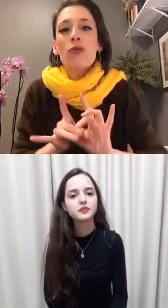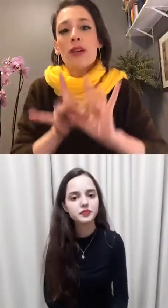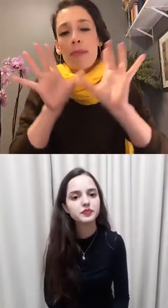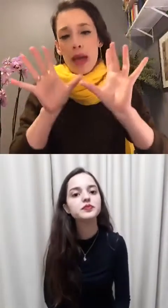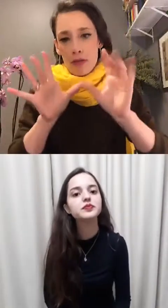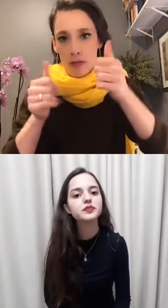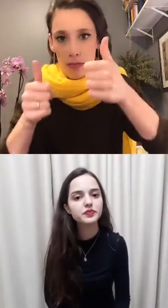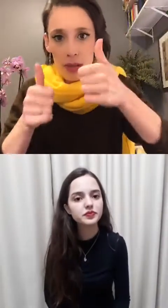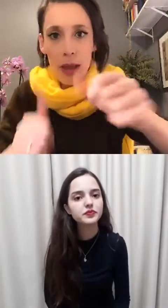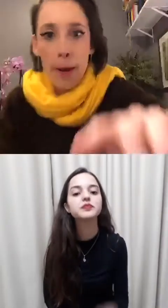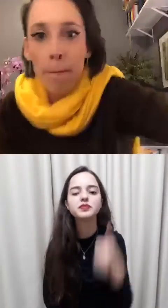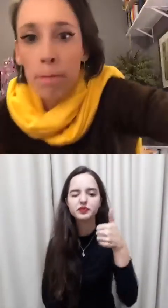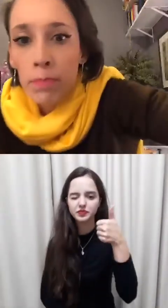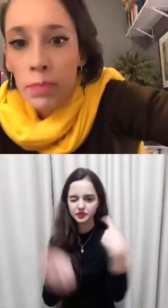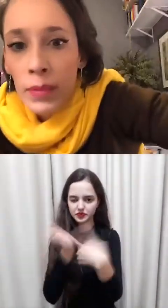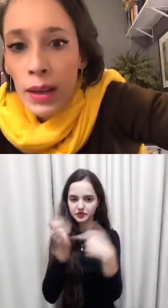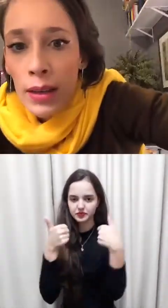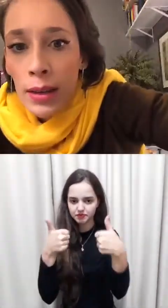eu libero, tá?